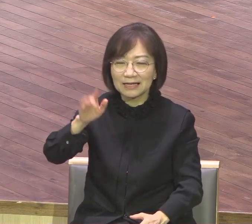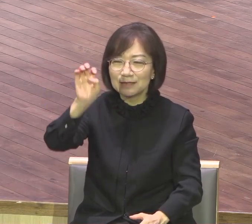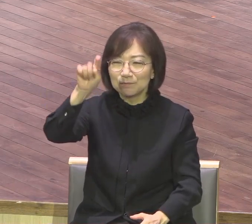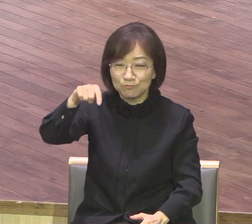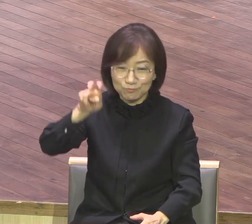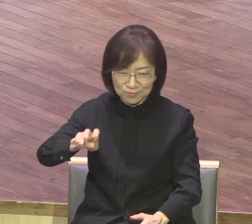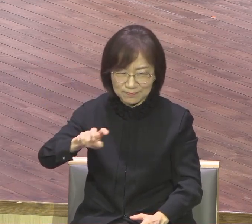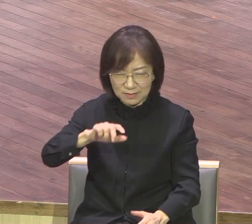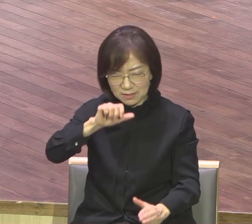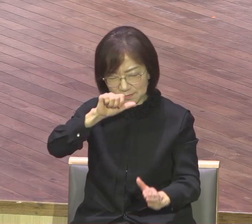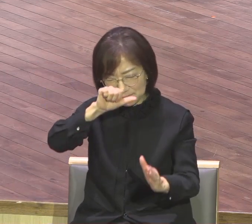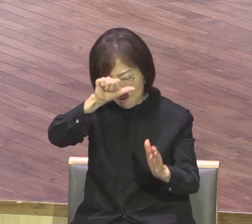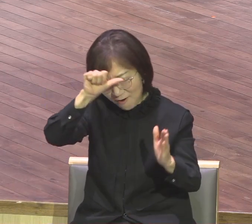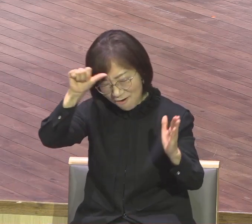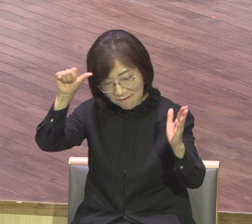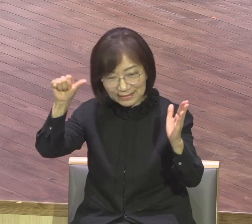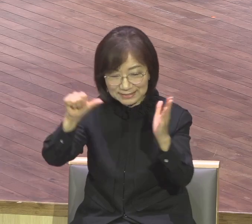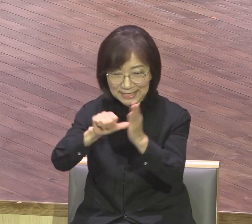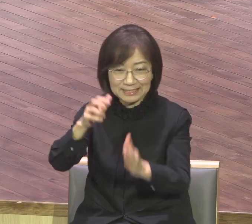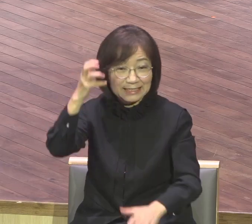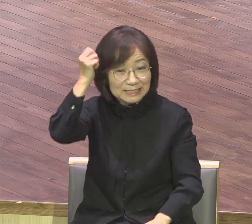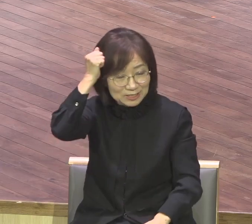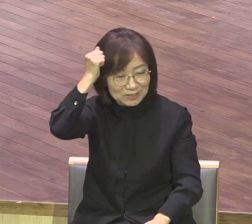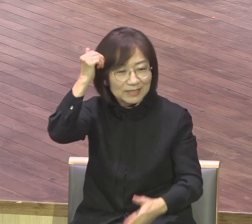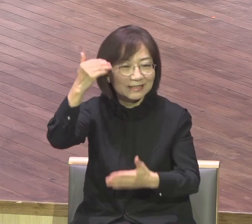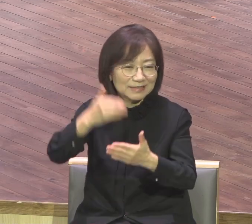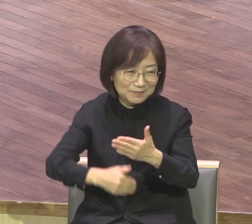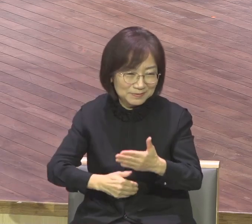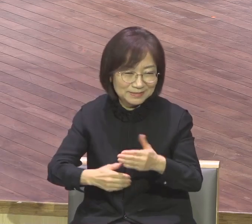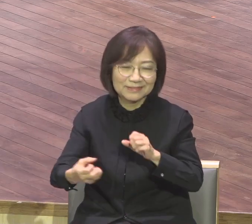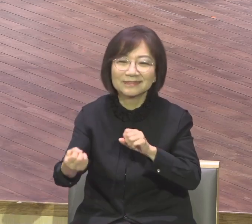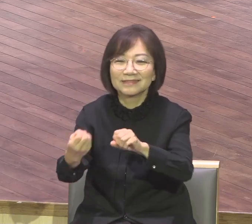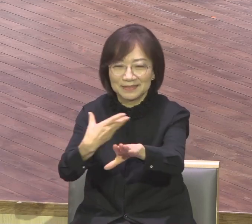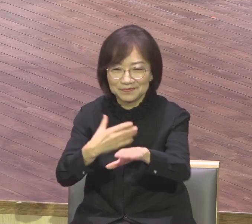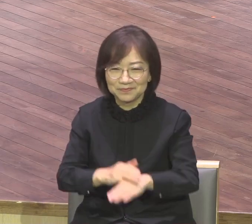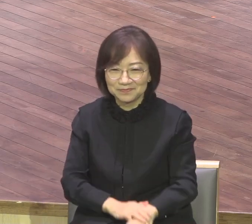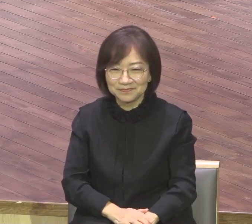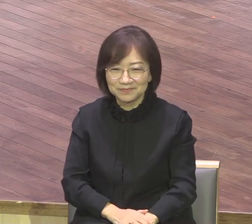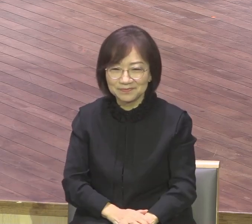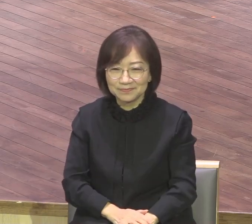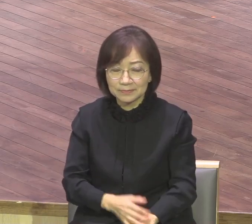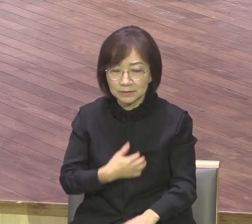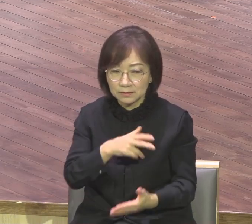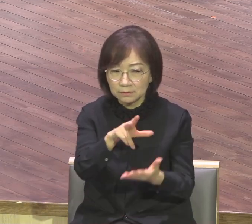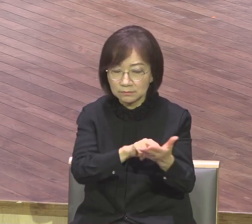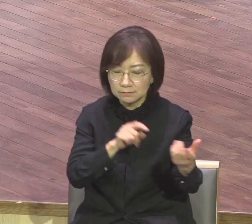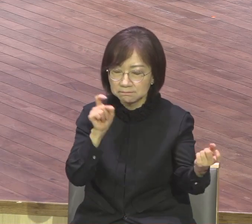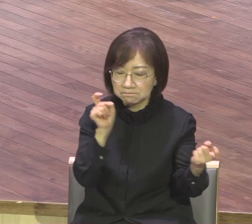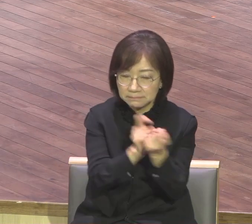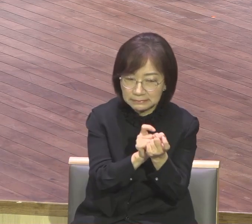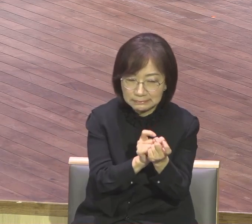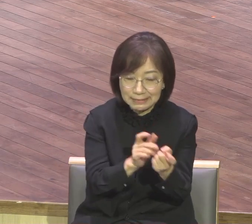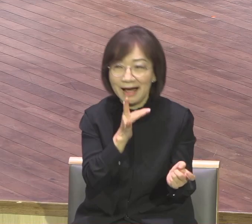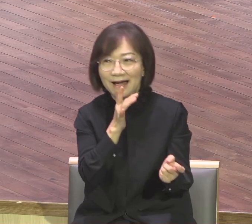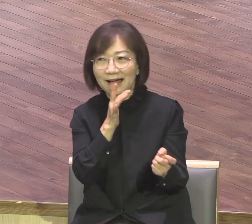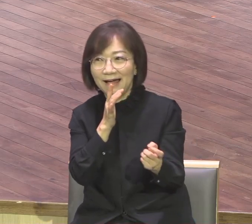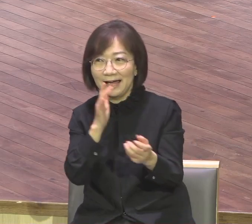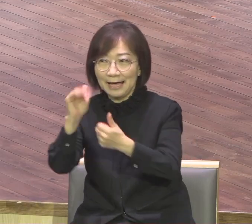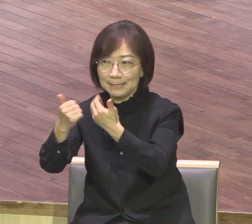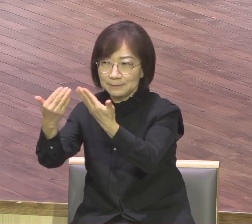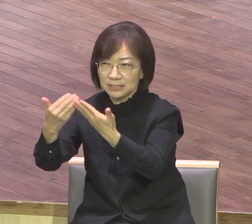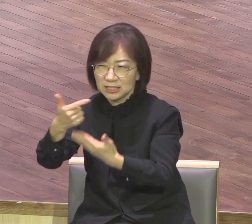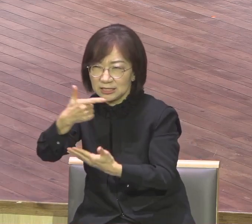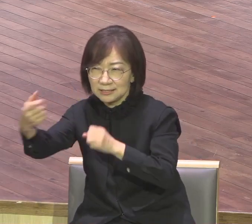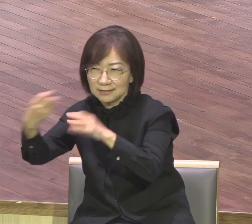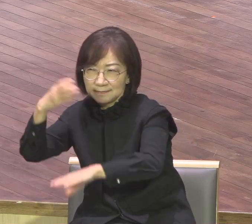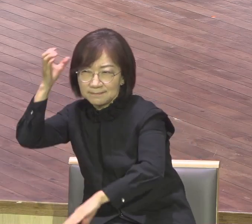Es arte de obra de nuestra vida. 아멘. 아멘. 문제가 오면 아 하나님 앞에 내가 작품 남길 절호의 기회다 이런 생각이 돼요. Cuando